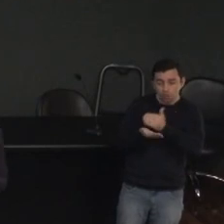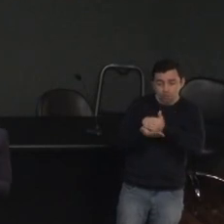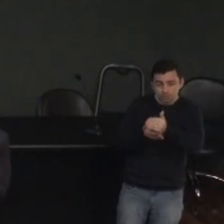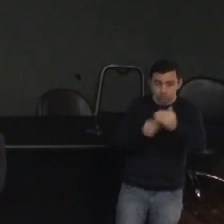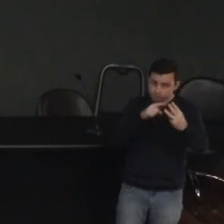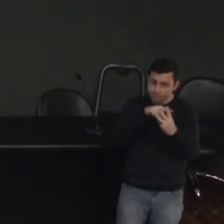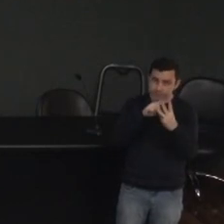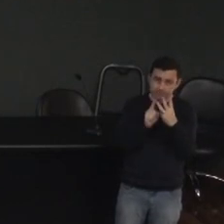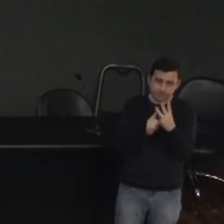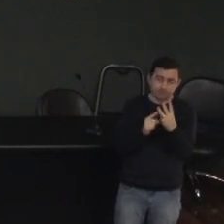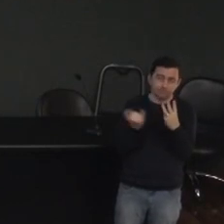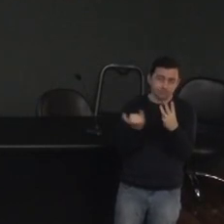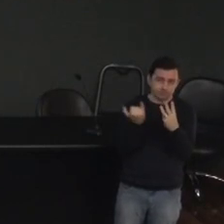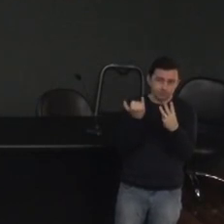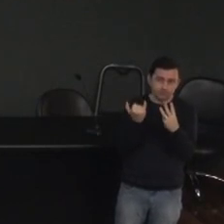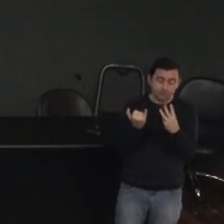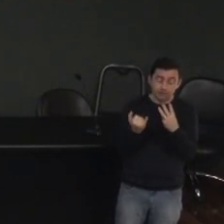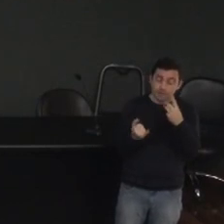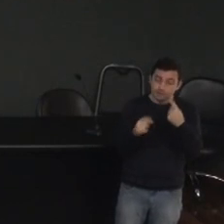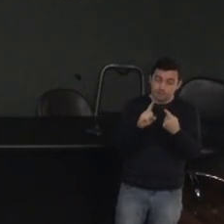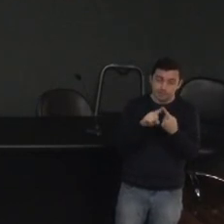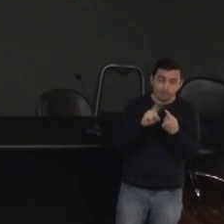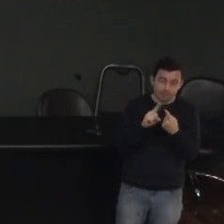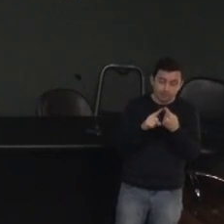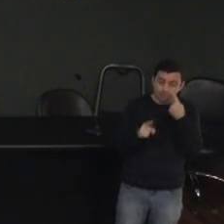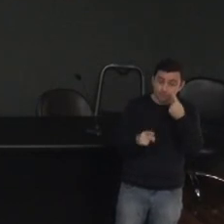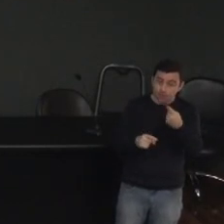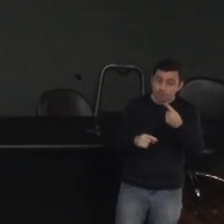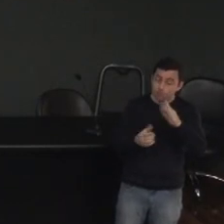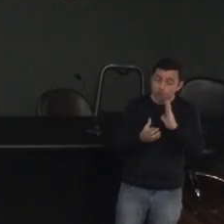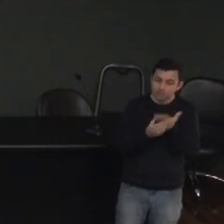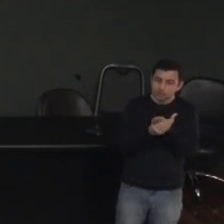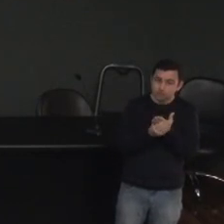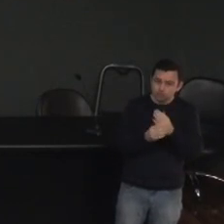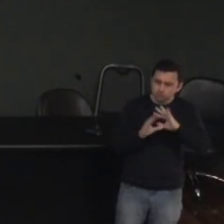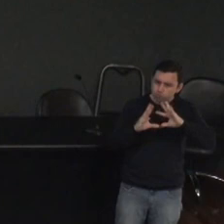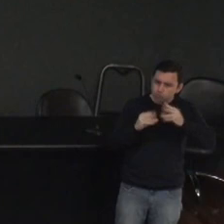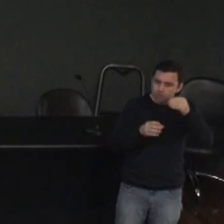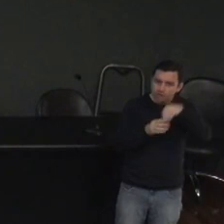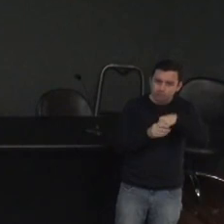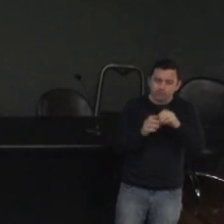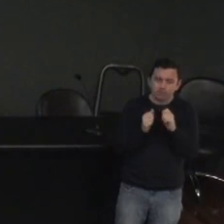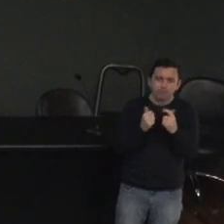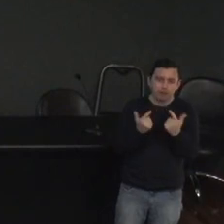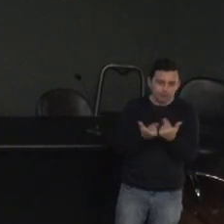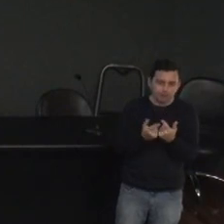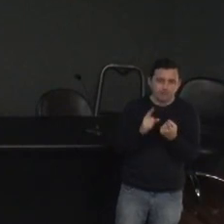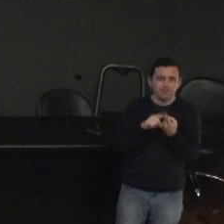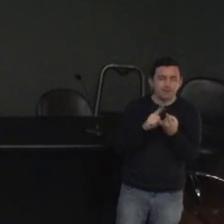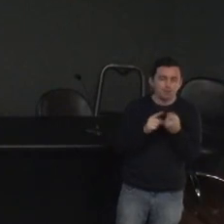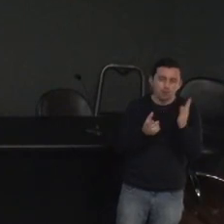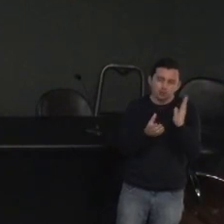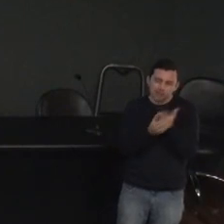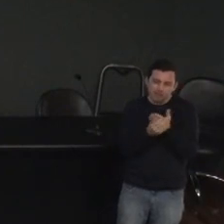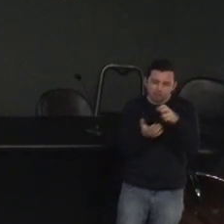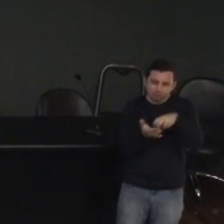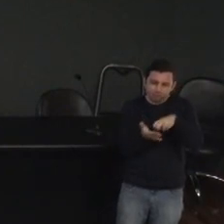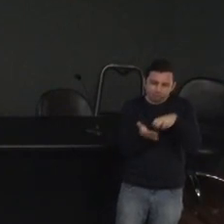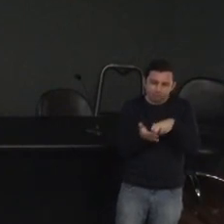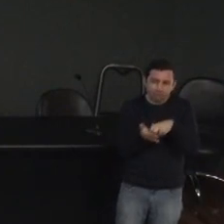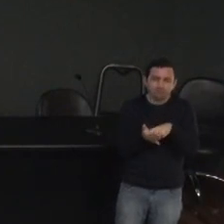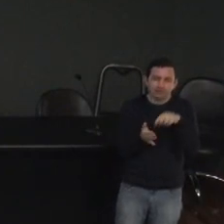aspectos Então eu tenho que verificar todos os processos que tramitam na Assembleia por exemplo processo administrativo disciplinar